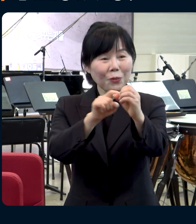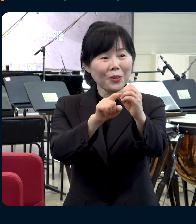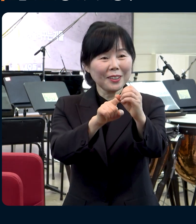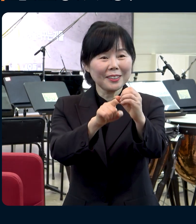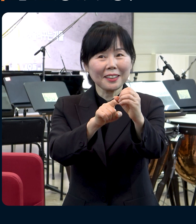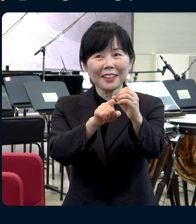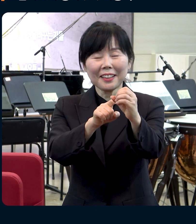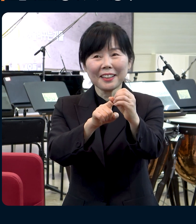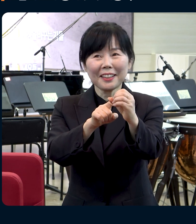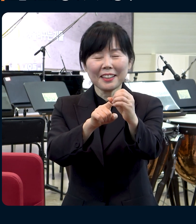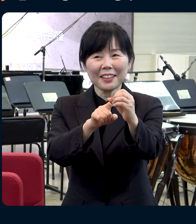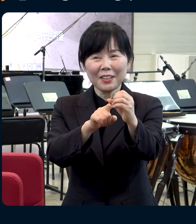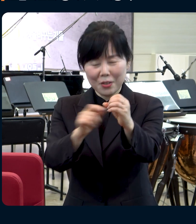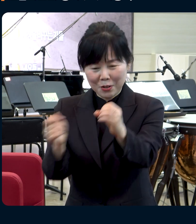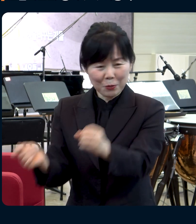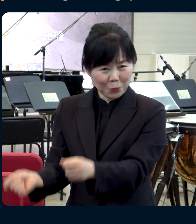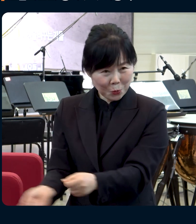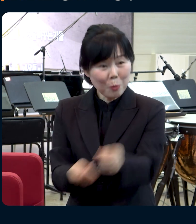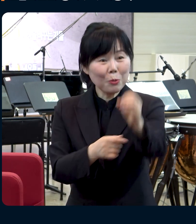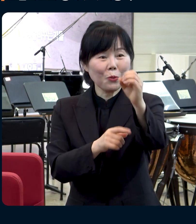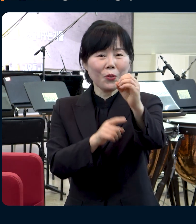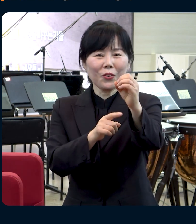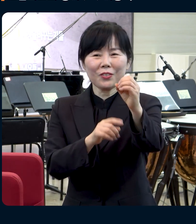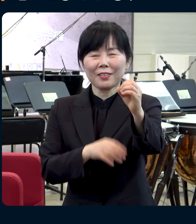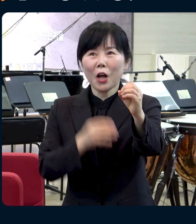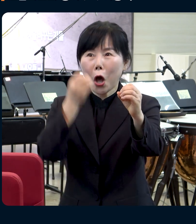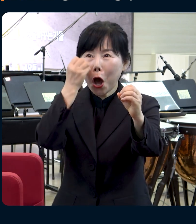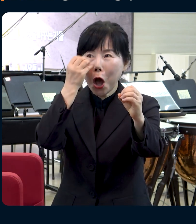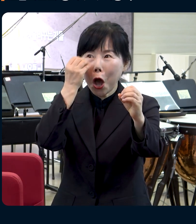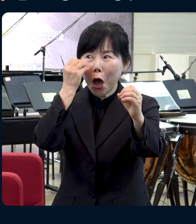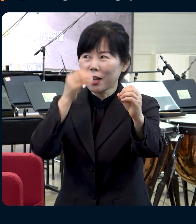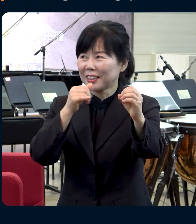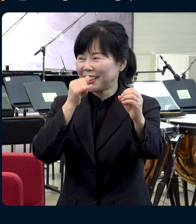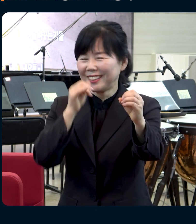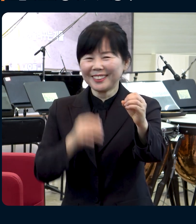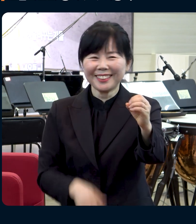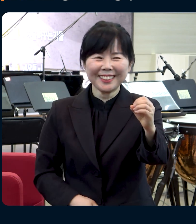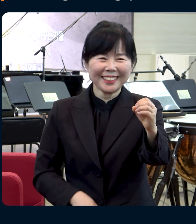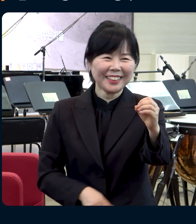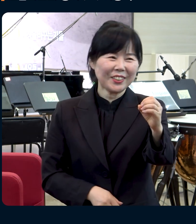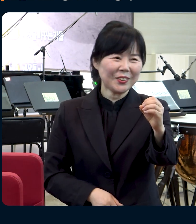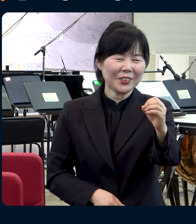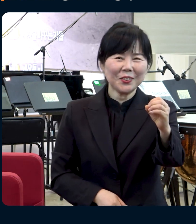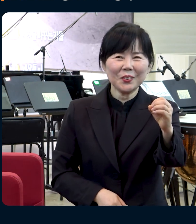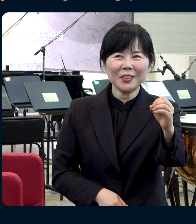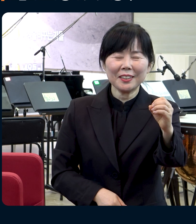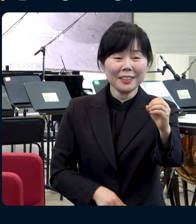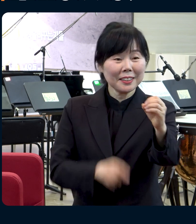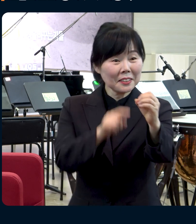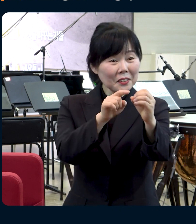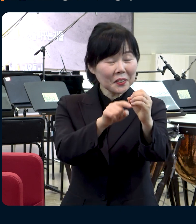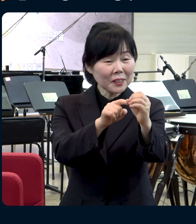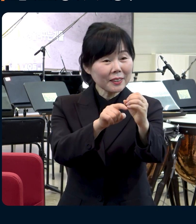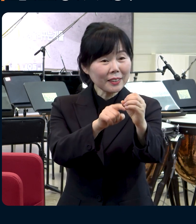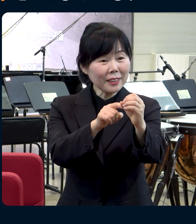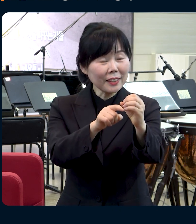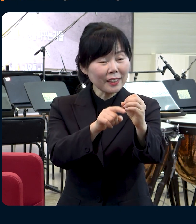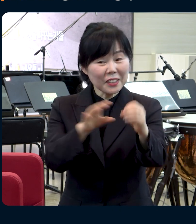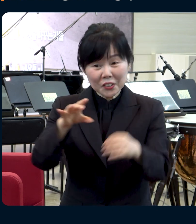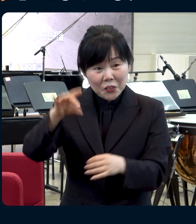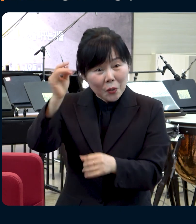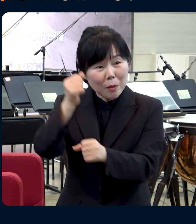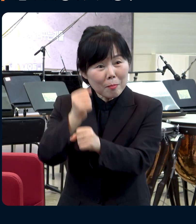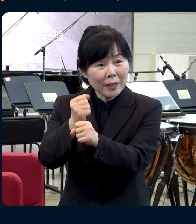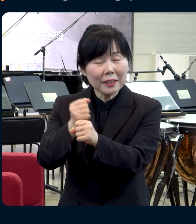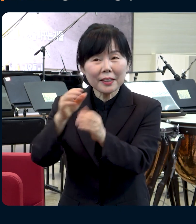밝아지면서 이전에 보지 못했던 은혜스러운 표정으로 보고 있습니다. 골프공이죠. 근데 여러분, 골프공이 맨 처음 만들었을 때는 이게